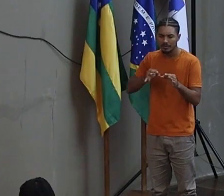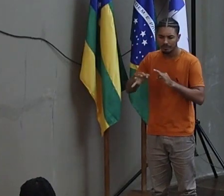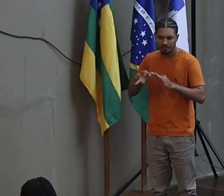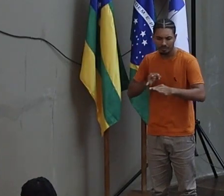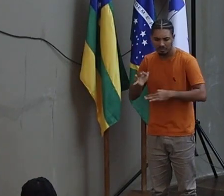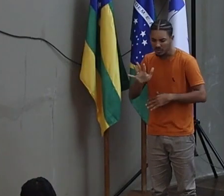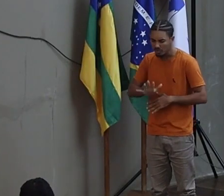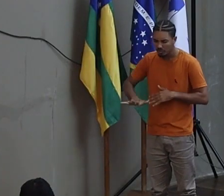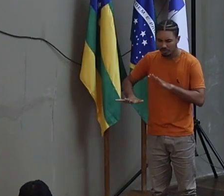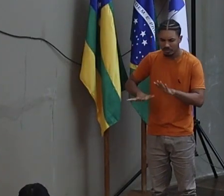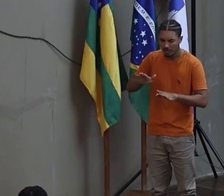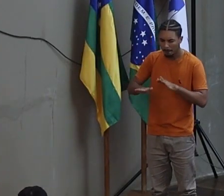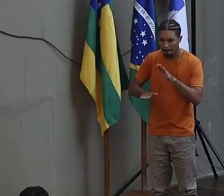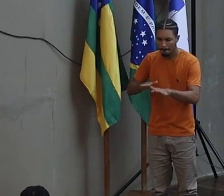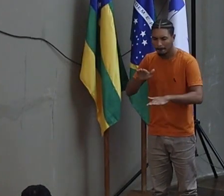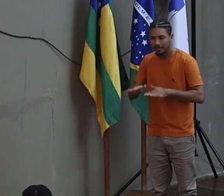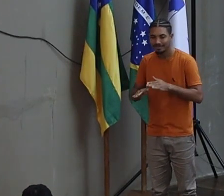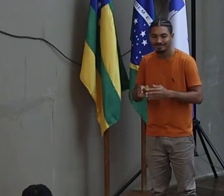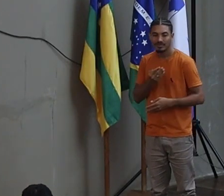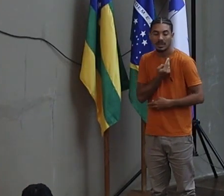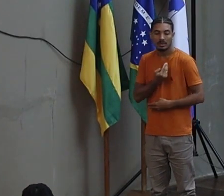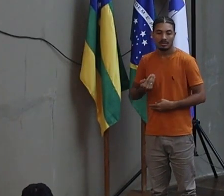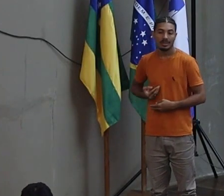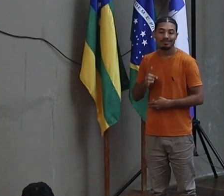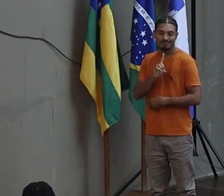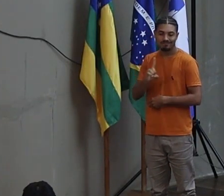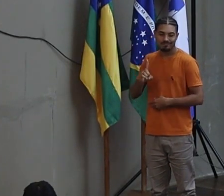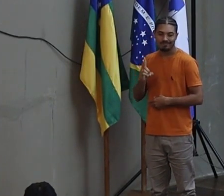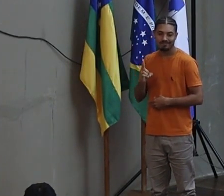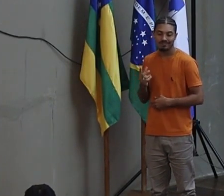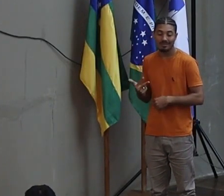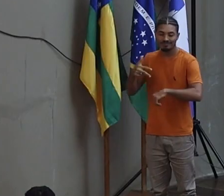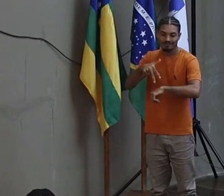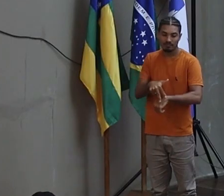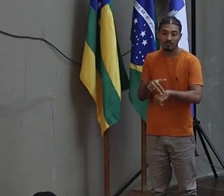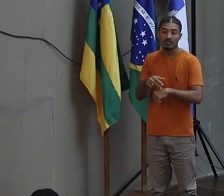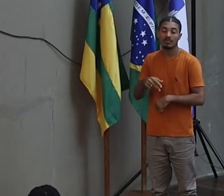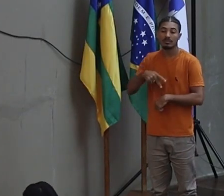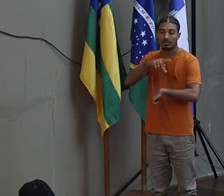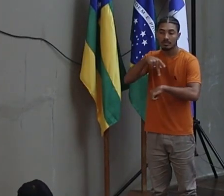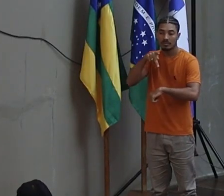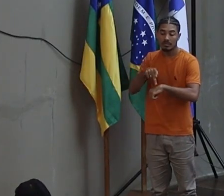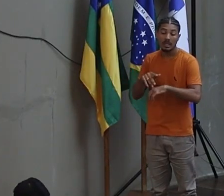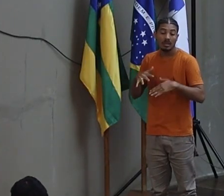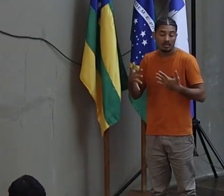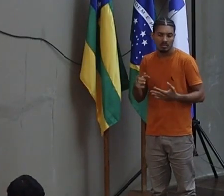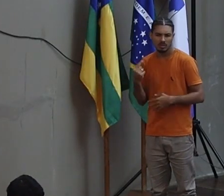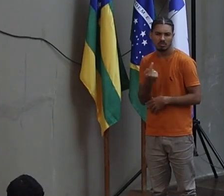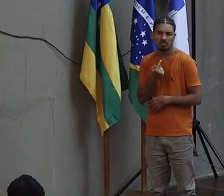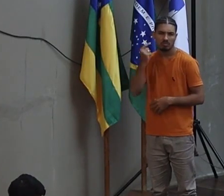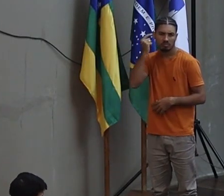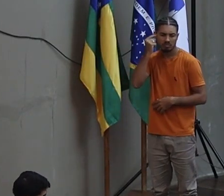terreno para um governo de extrema-direita, né, assumir o país. E, então, nós, quando